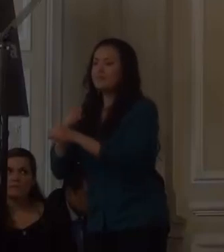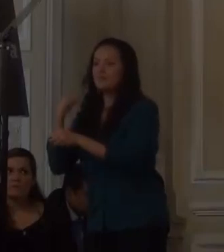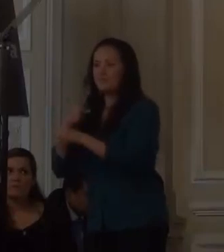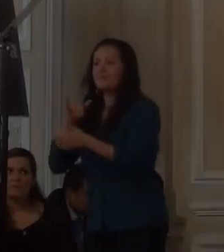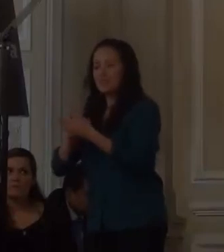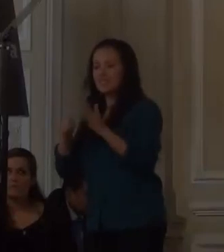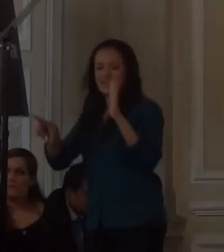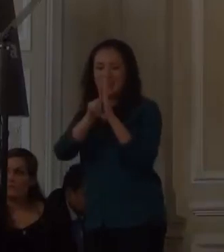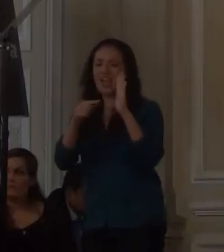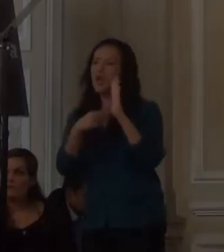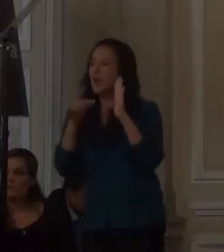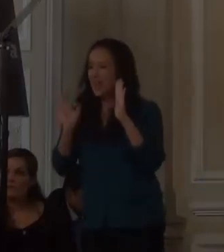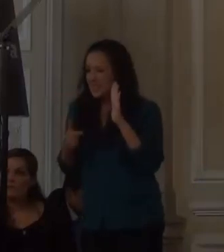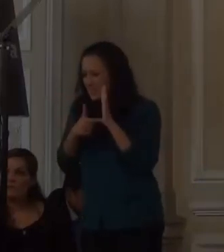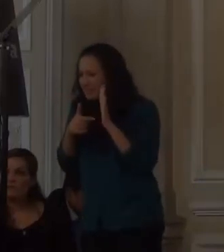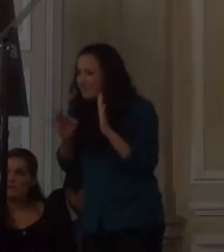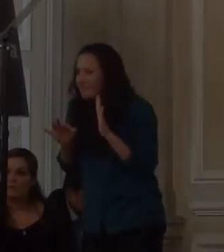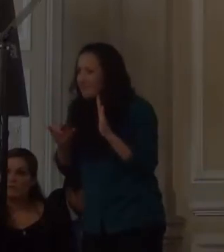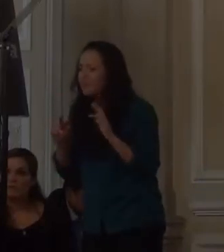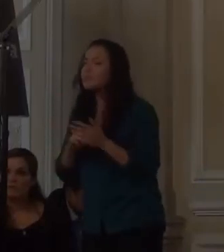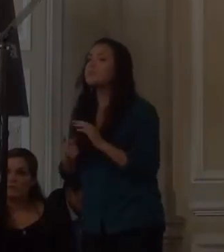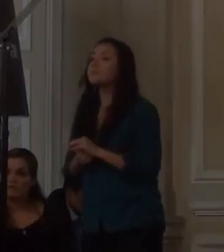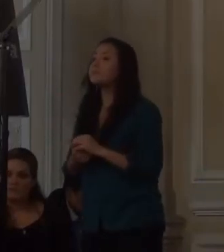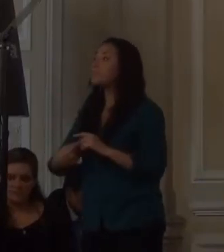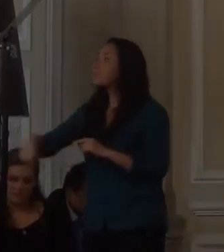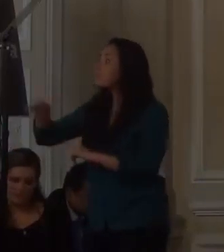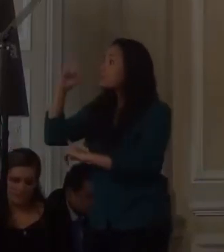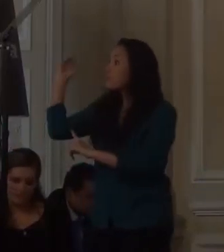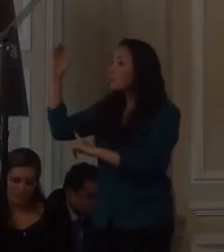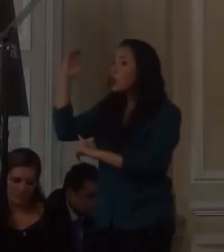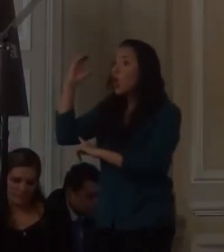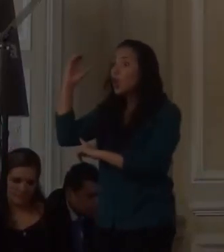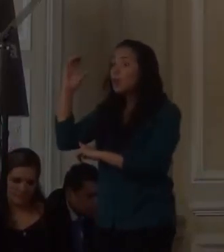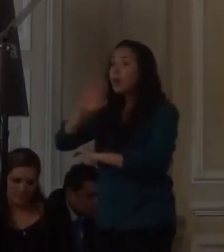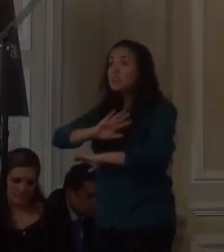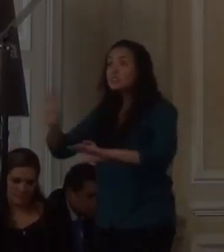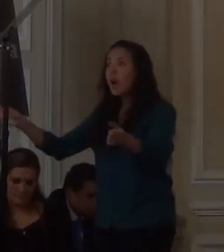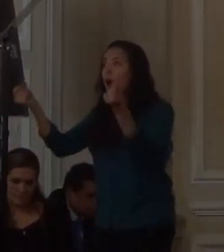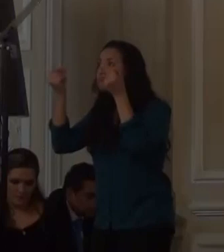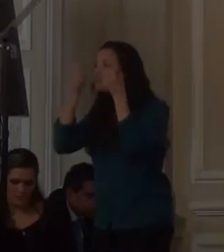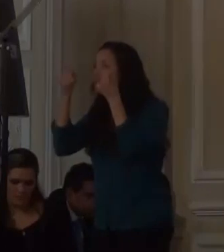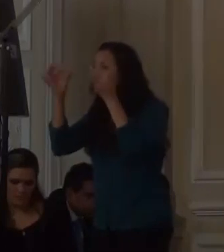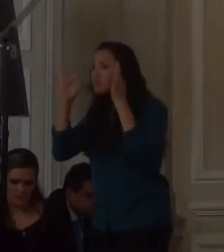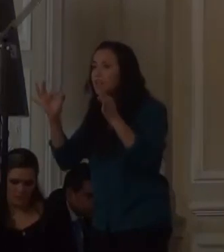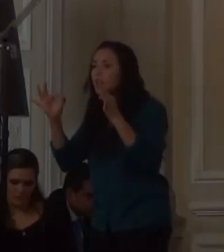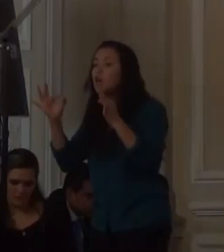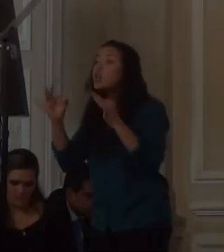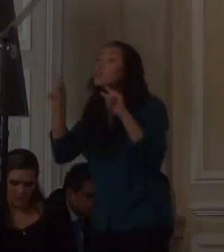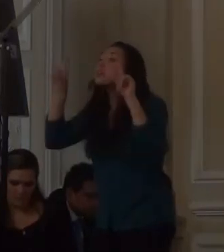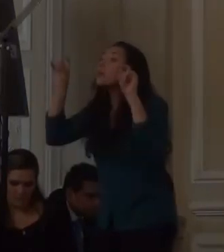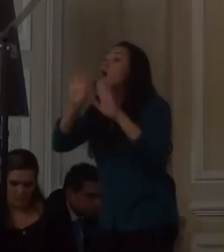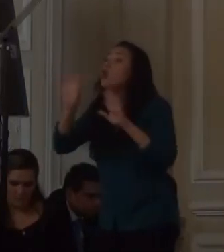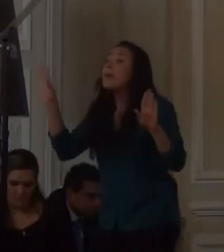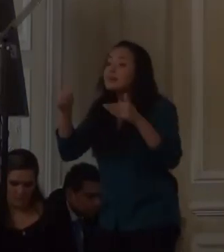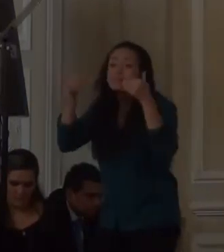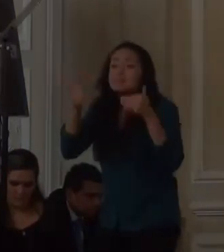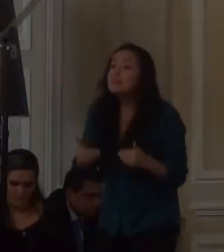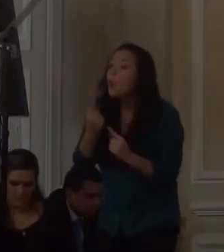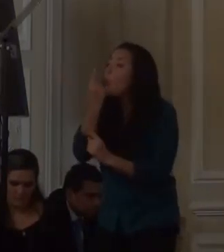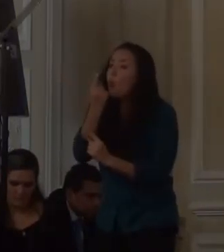esta ley. El día en que los colombianos aprendamos, y no me refiero solamente al tema de la discapacidad, sino